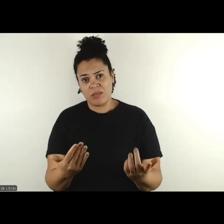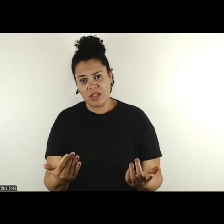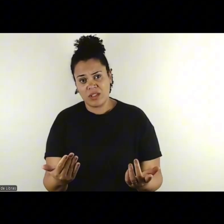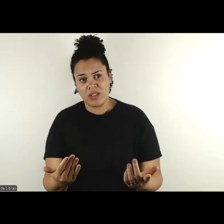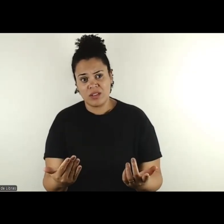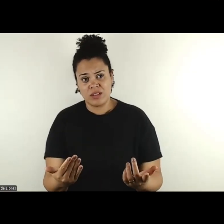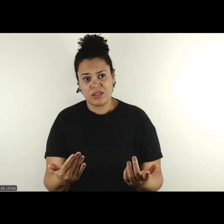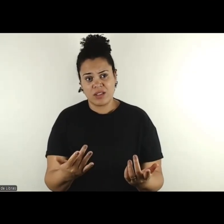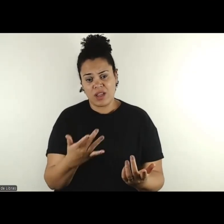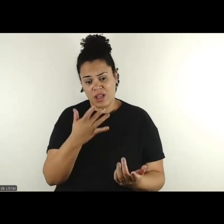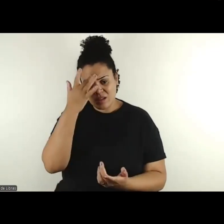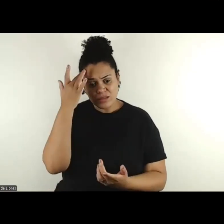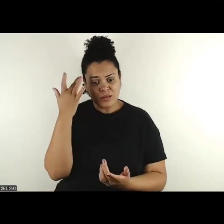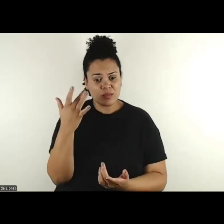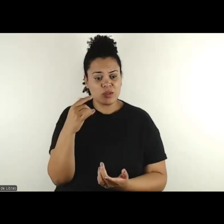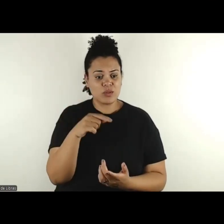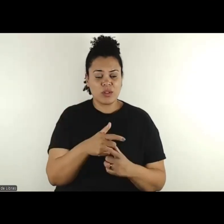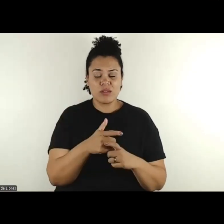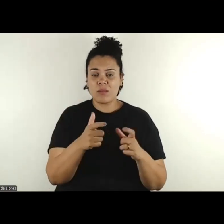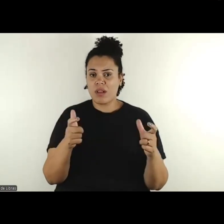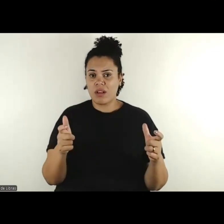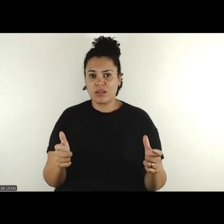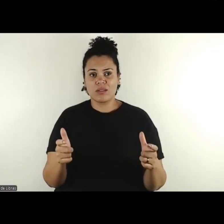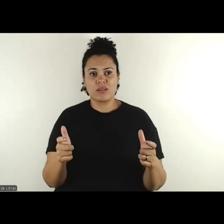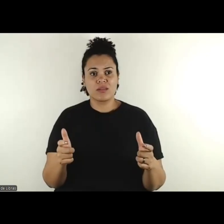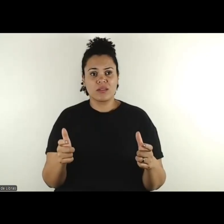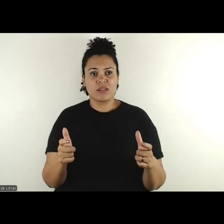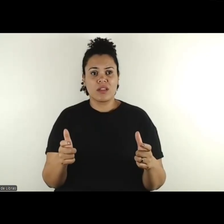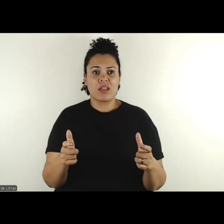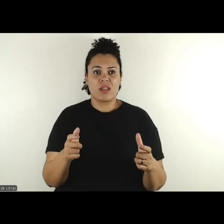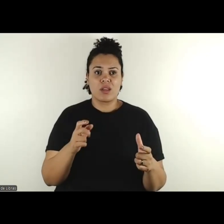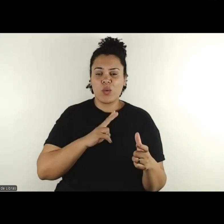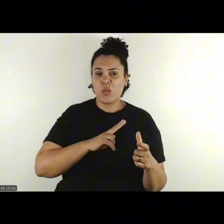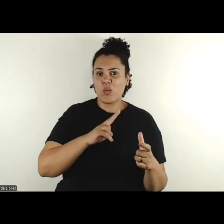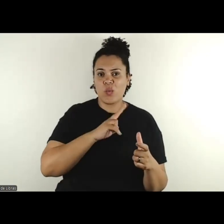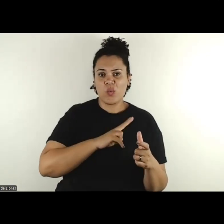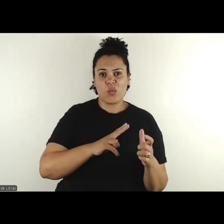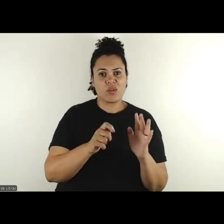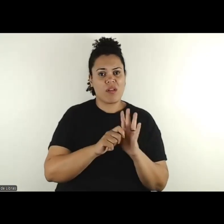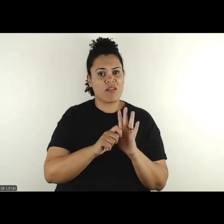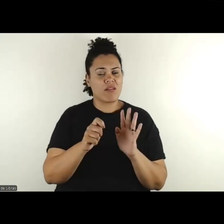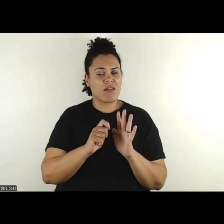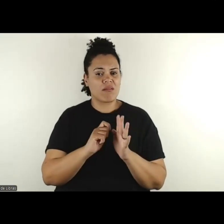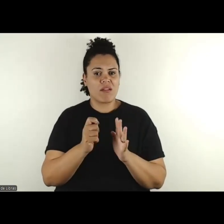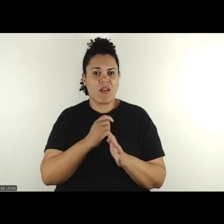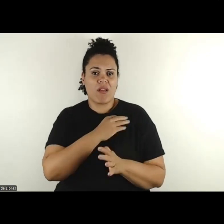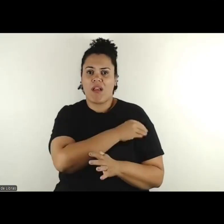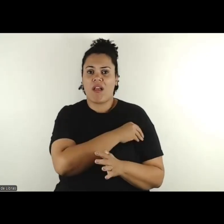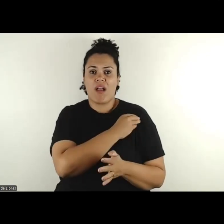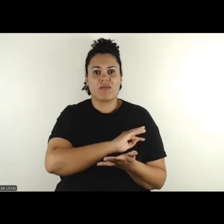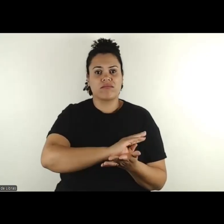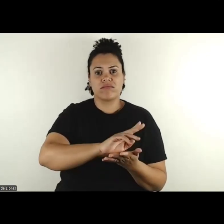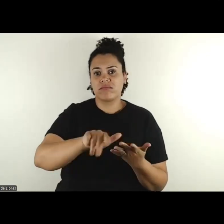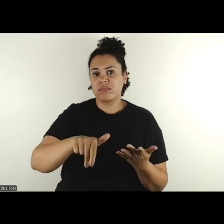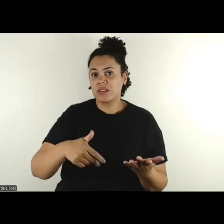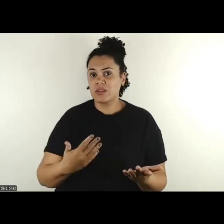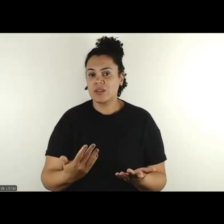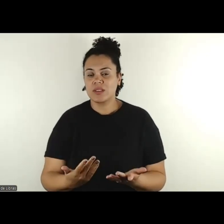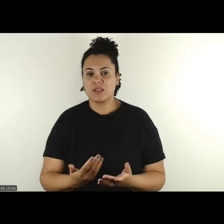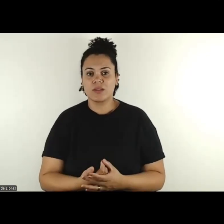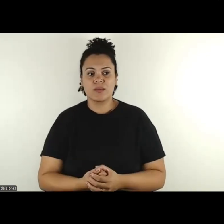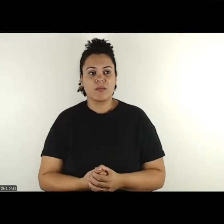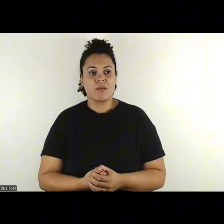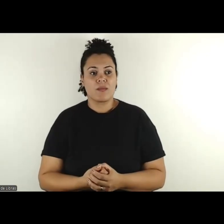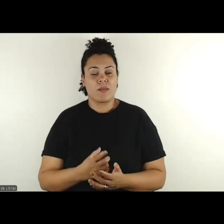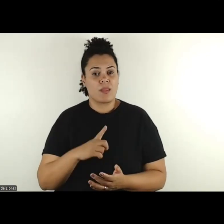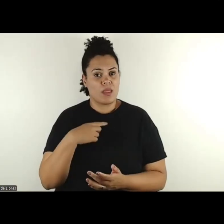às pessoas também, majoritariamente usuários de álcool, crack e outras drogas, né? Então, a